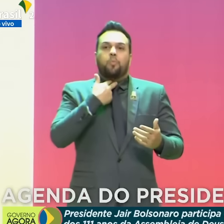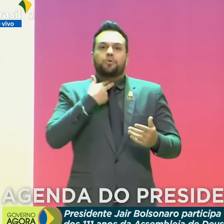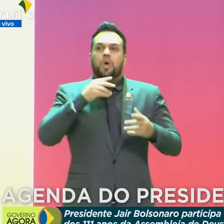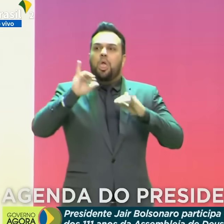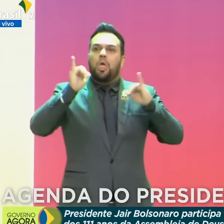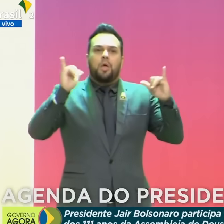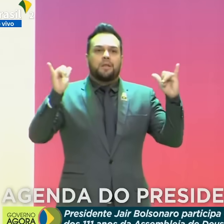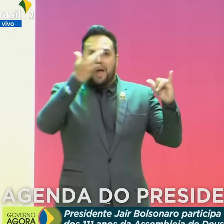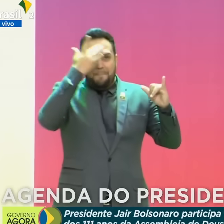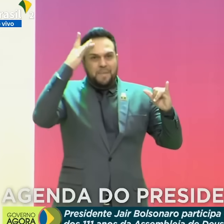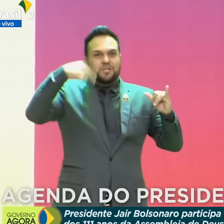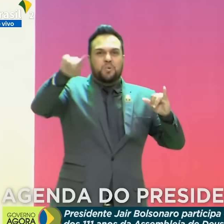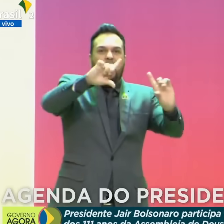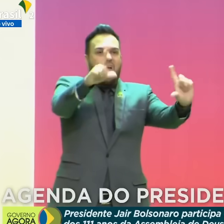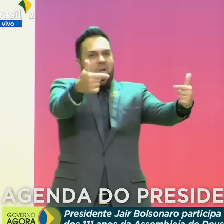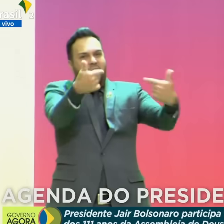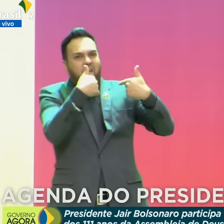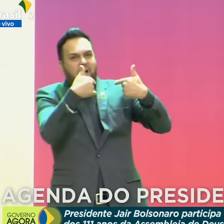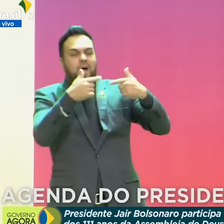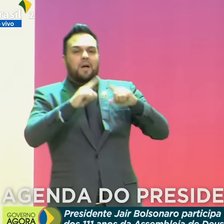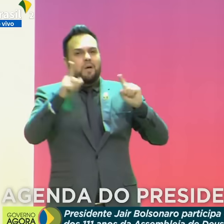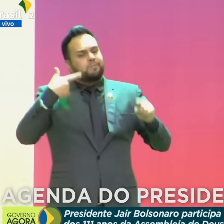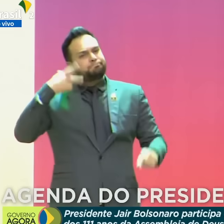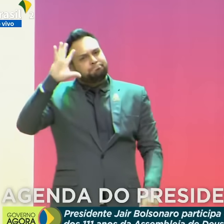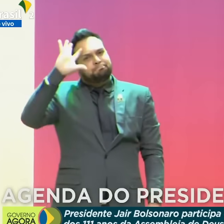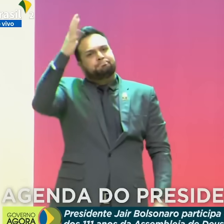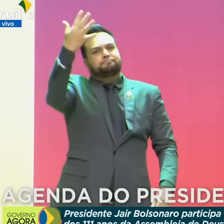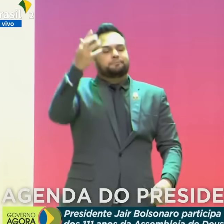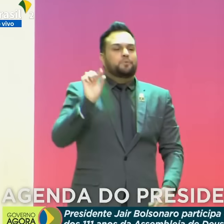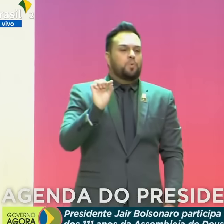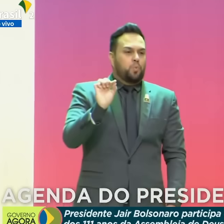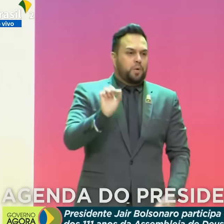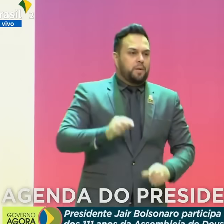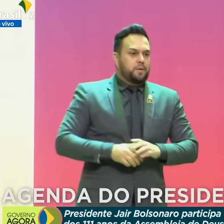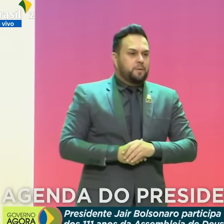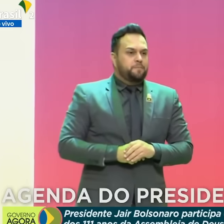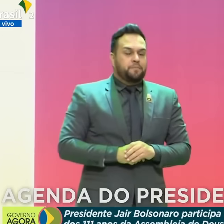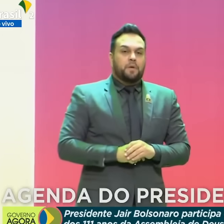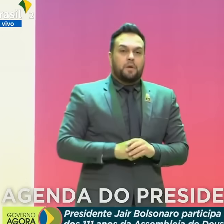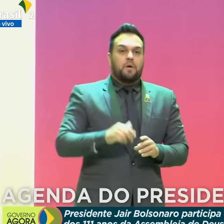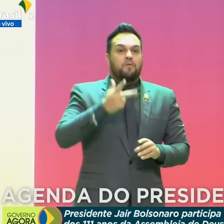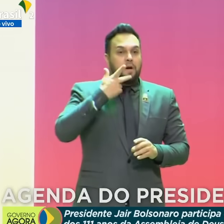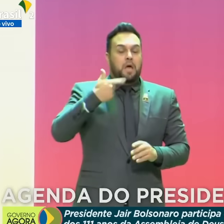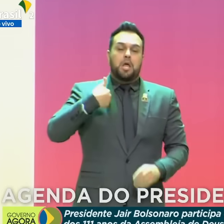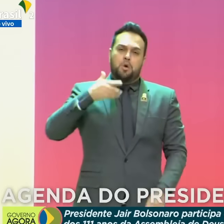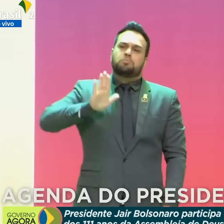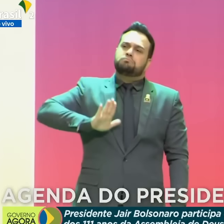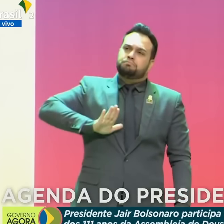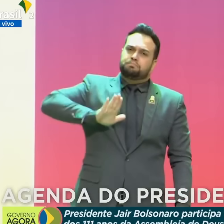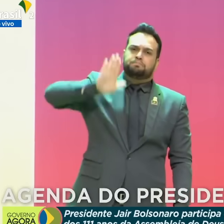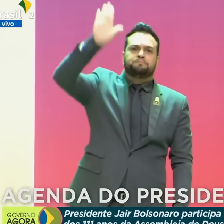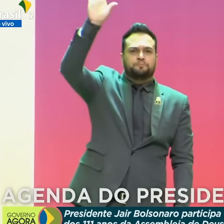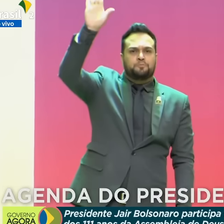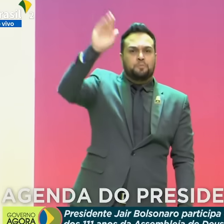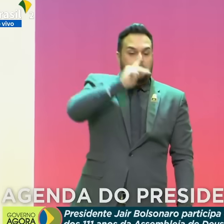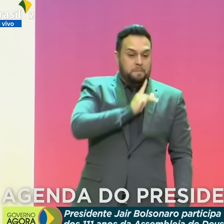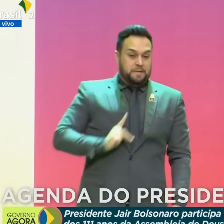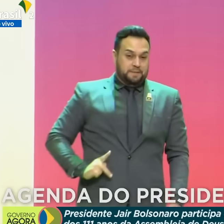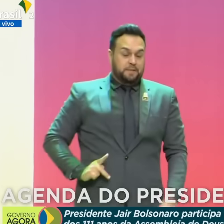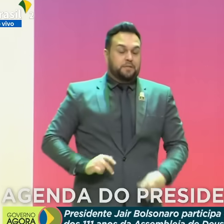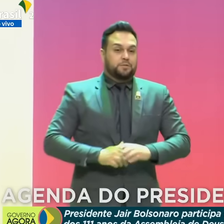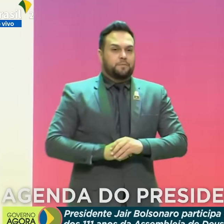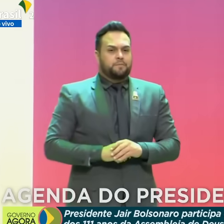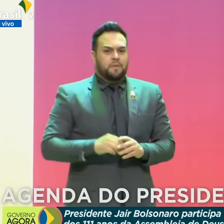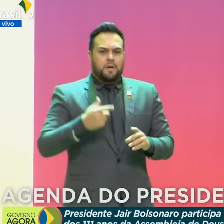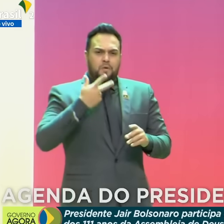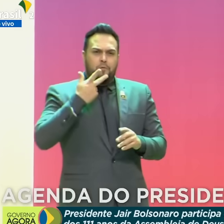iam debochar de mim, resolvi dizer que seria candidato. E eu digo